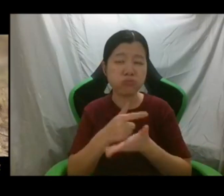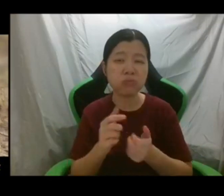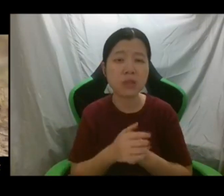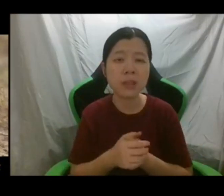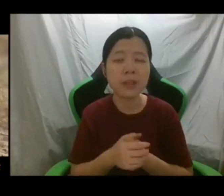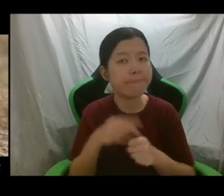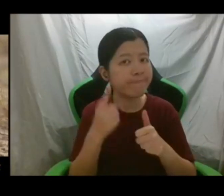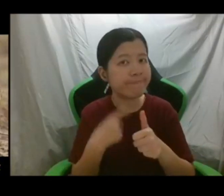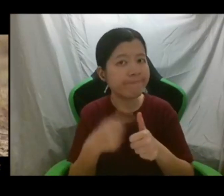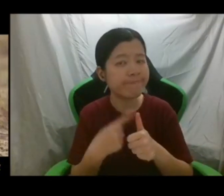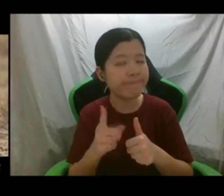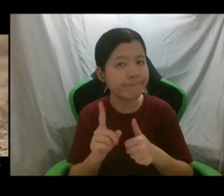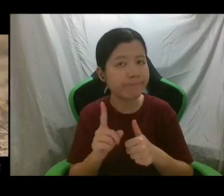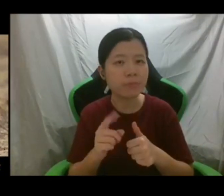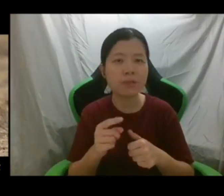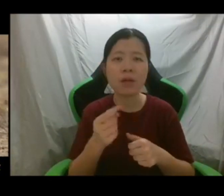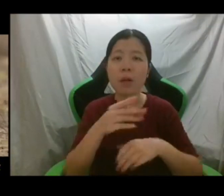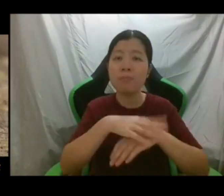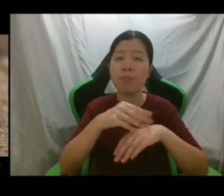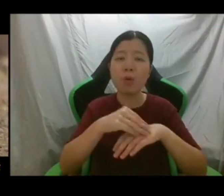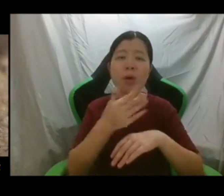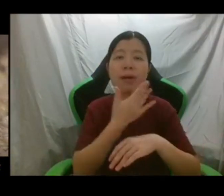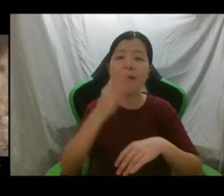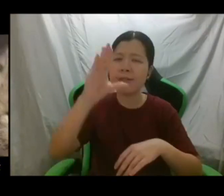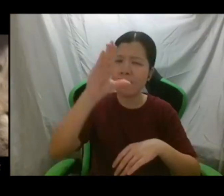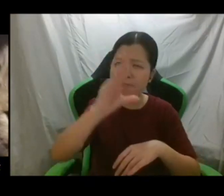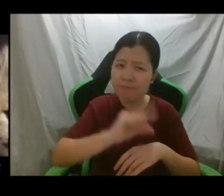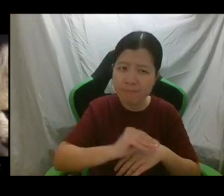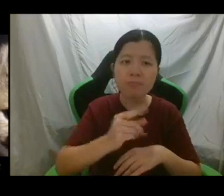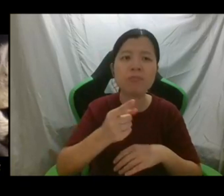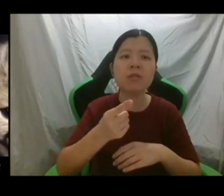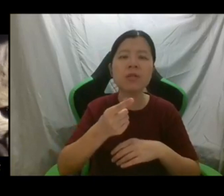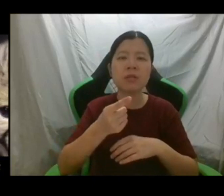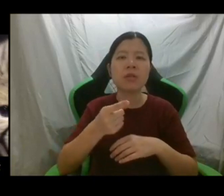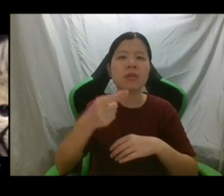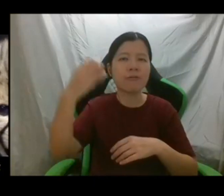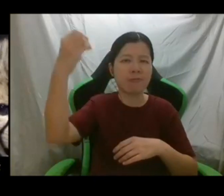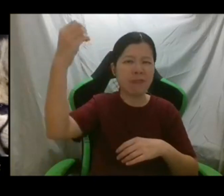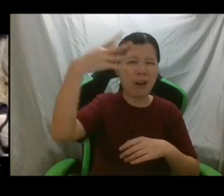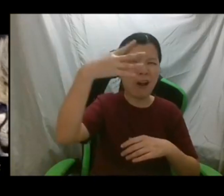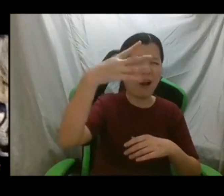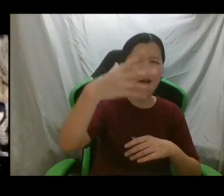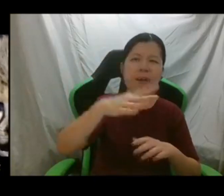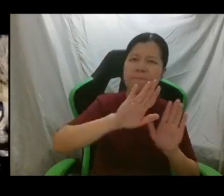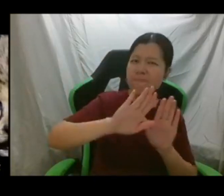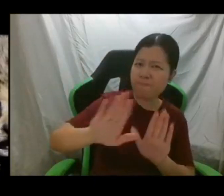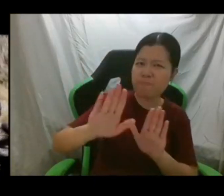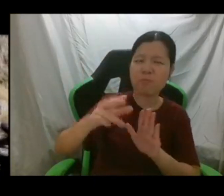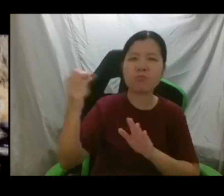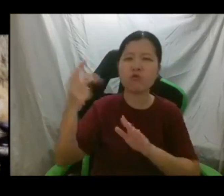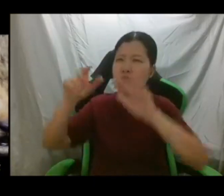首先，深色嘅毛可以防止太陽曬傷，亦都可以遮擋大